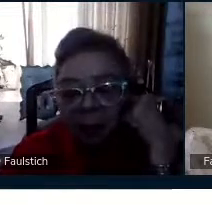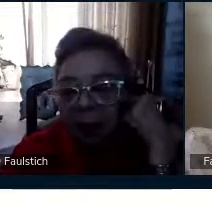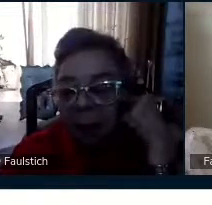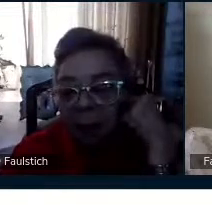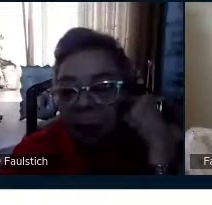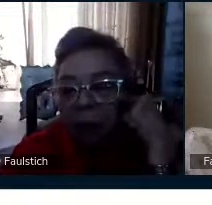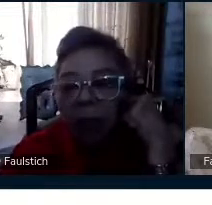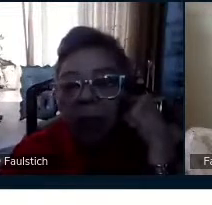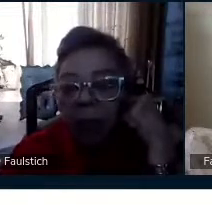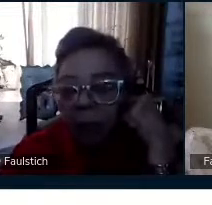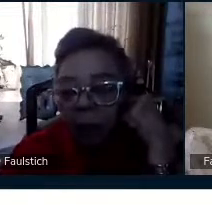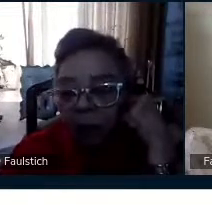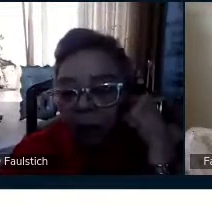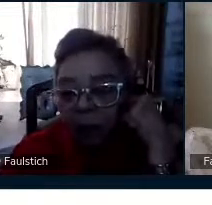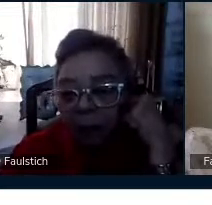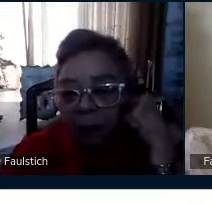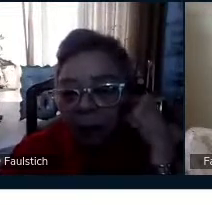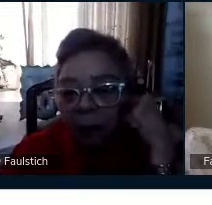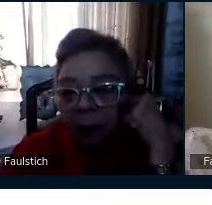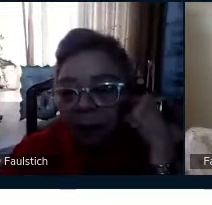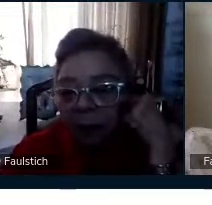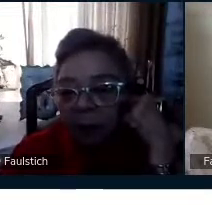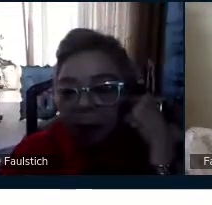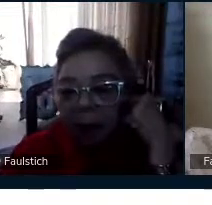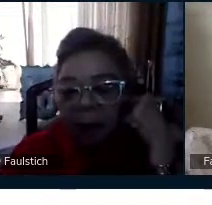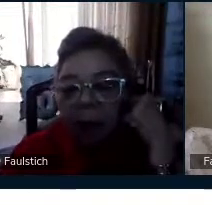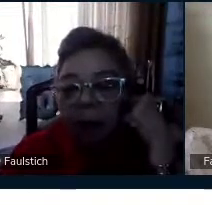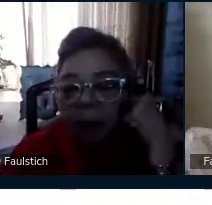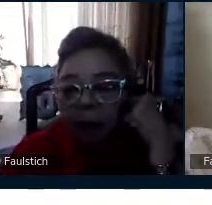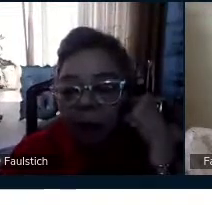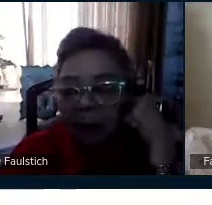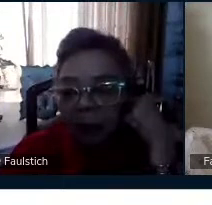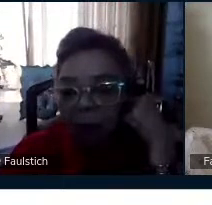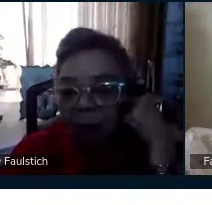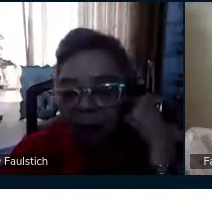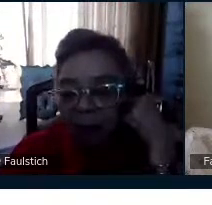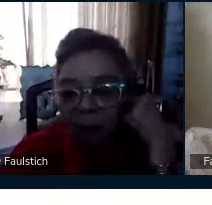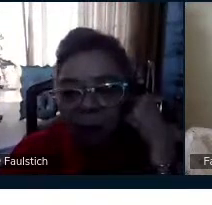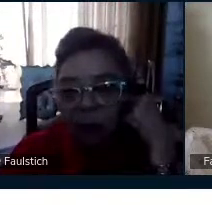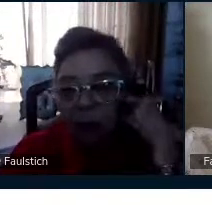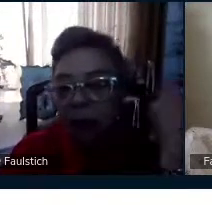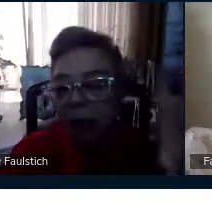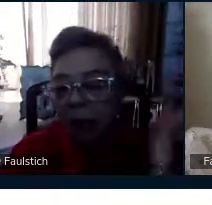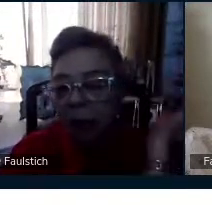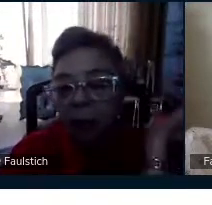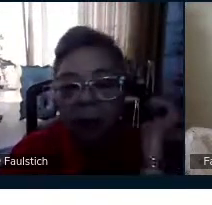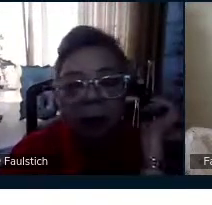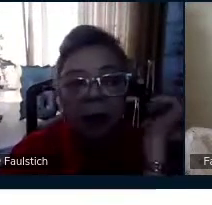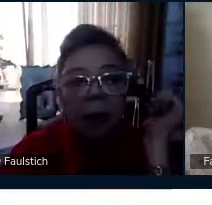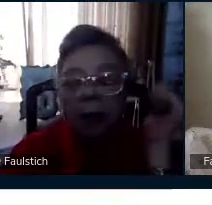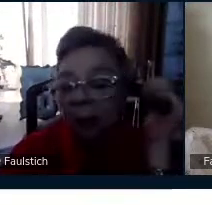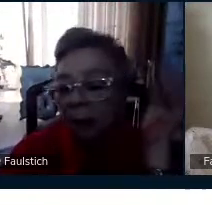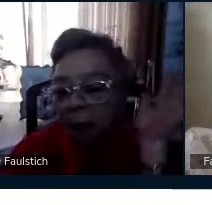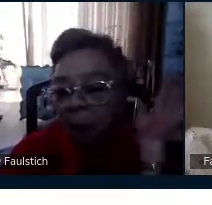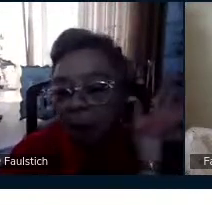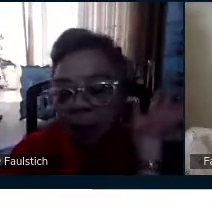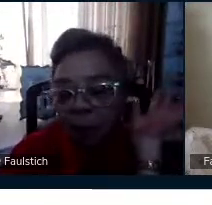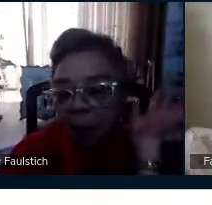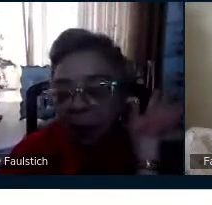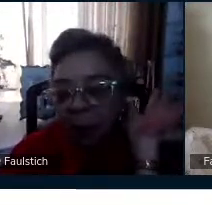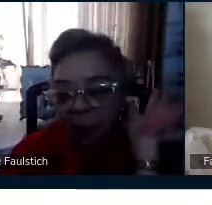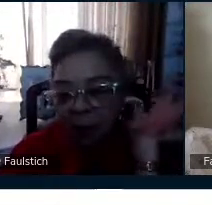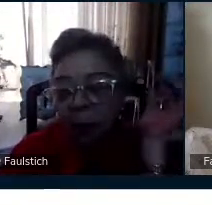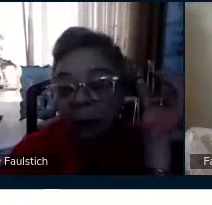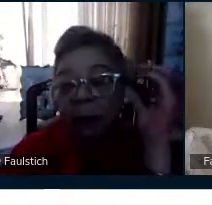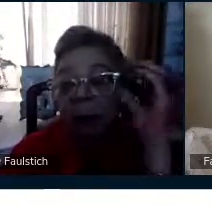consegue passar, ele manda para alguém que possa, dos seus espaços lá passar. Não sei se o Ricardo. Porque